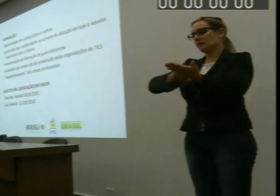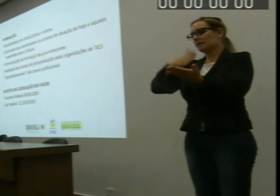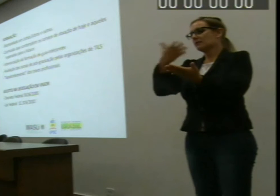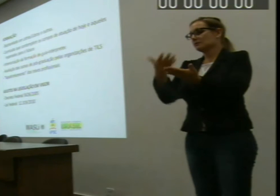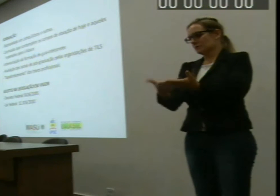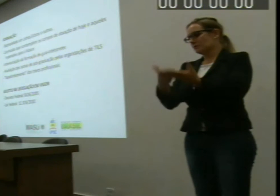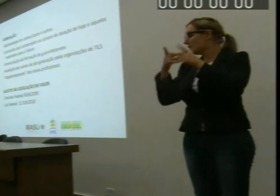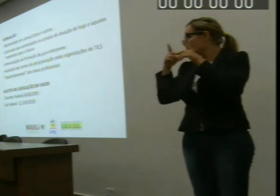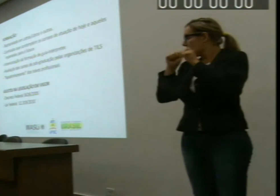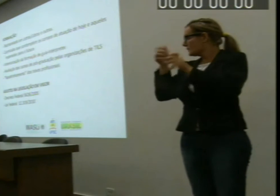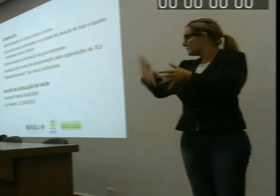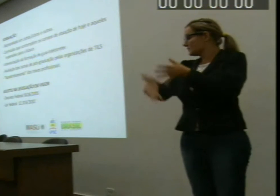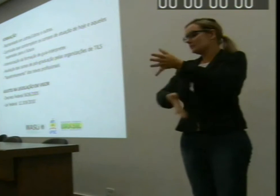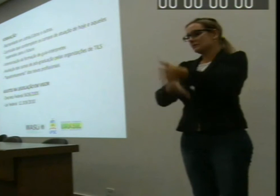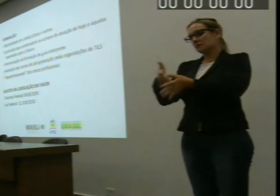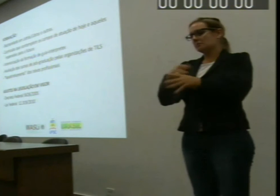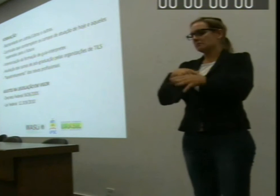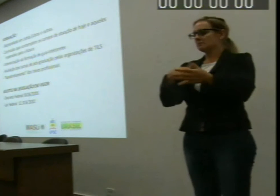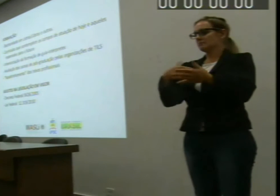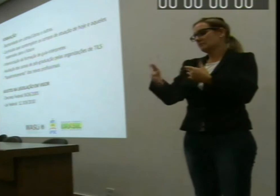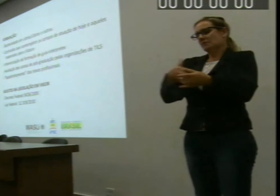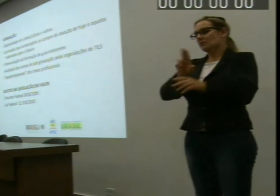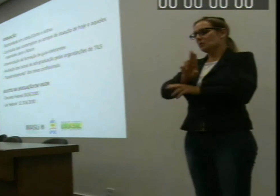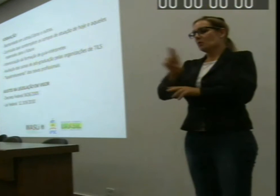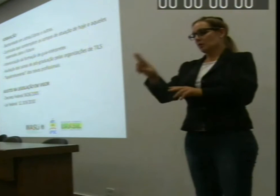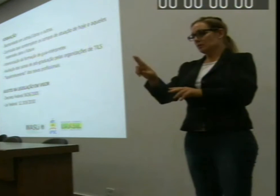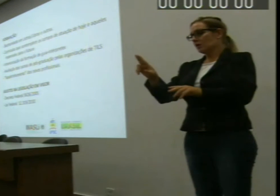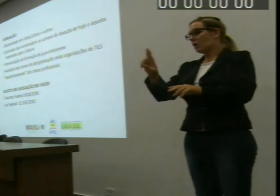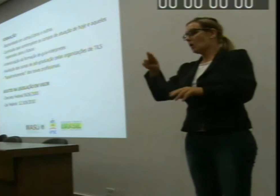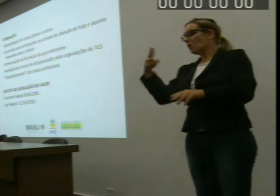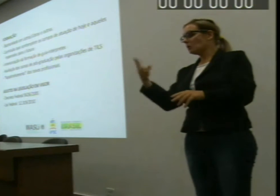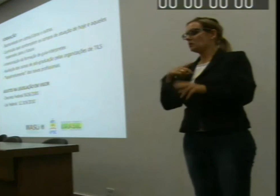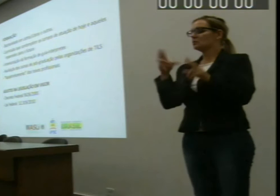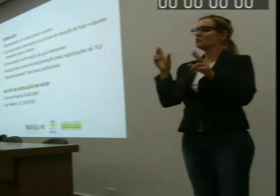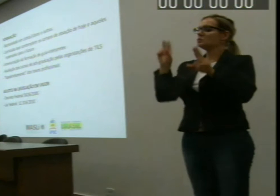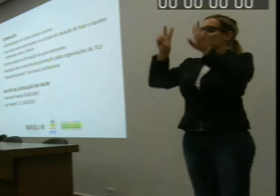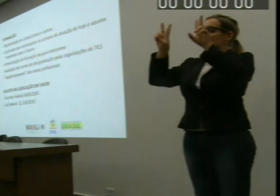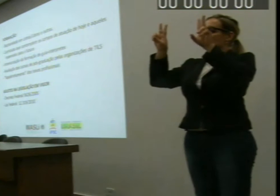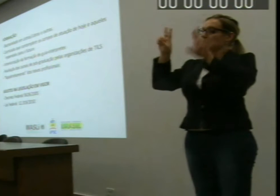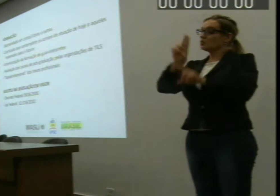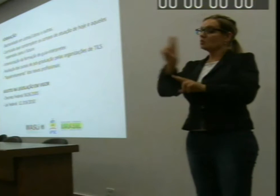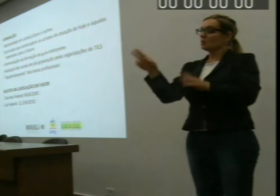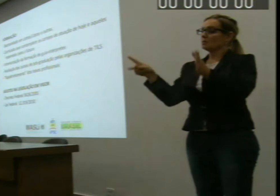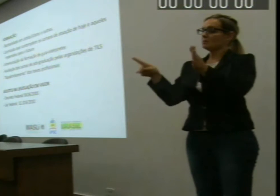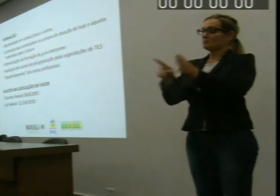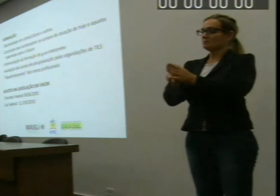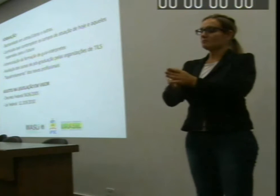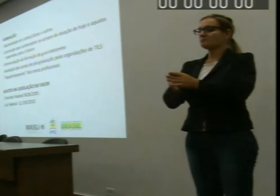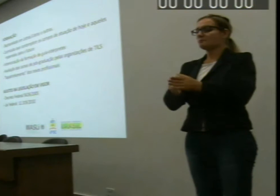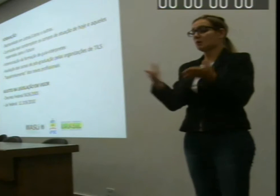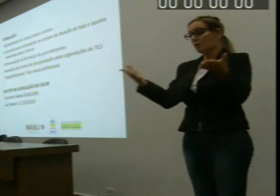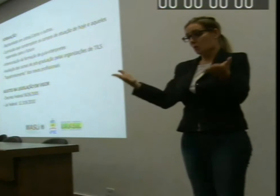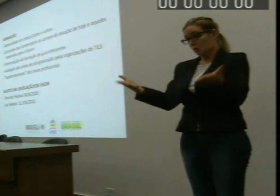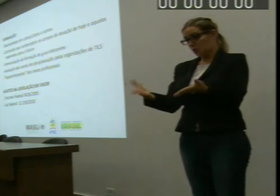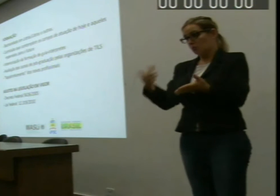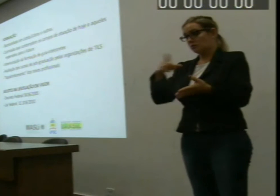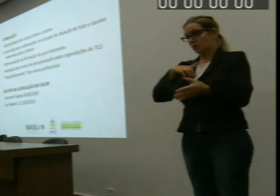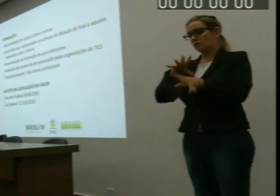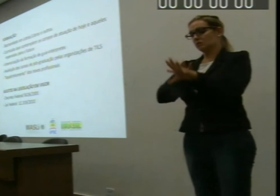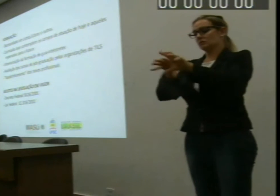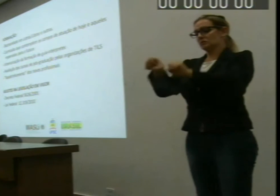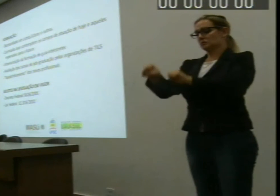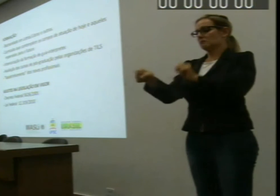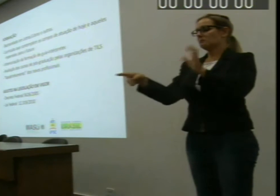não tem problema também ser bacharelado licen eh bacharelado ou ter esse nome específico o o fato é que hoje a gente tem essas formações